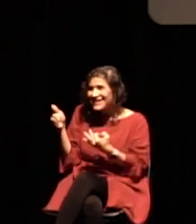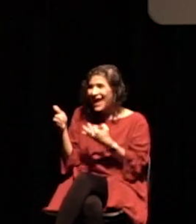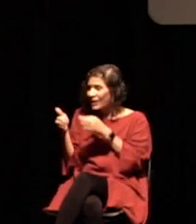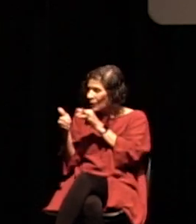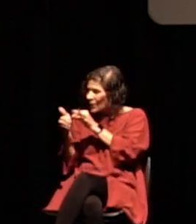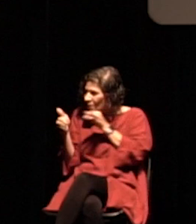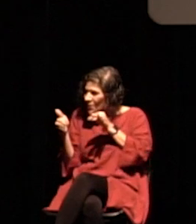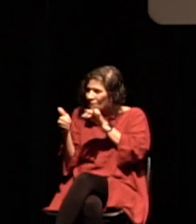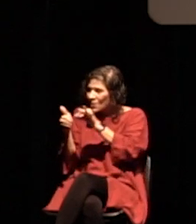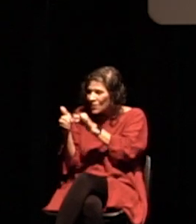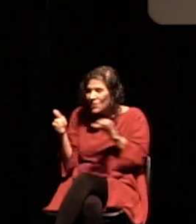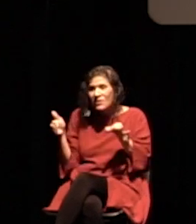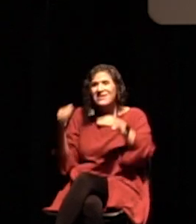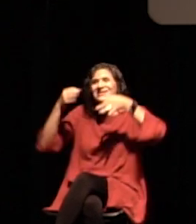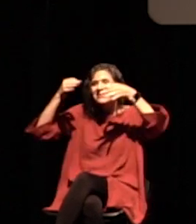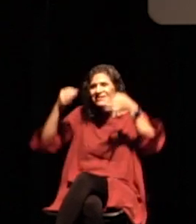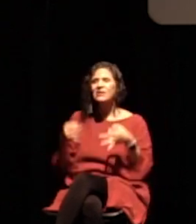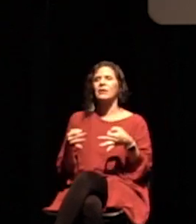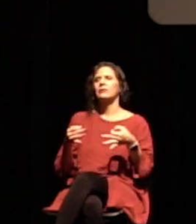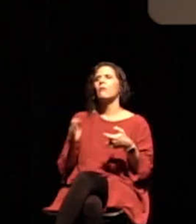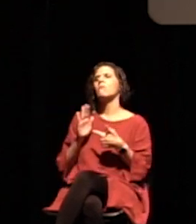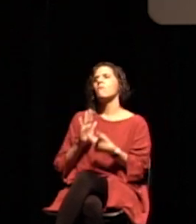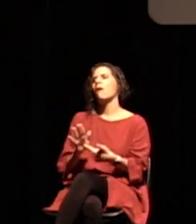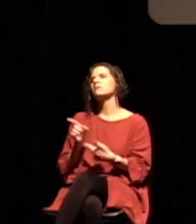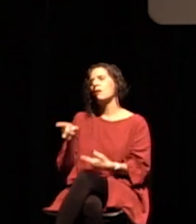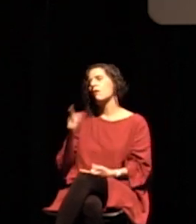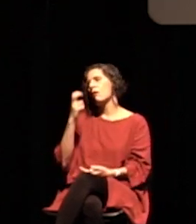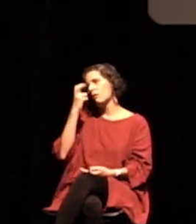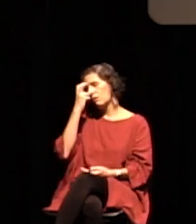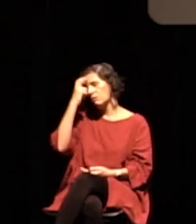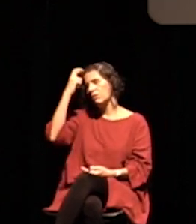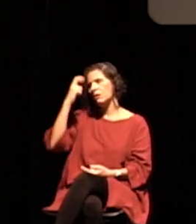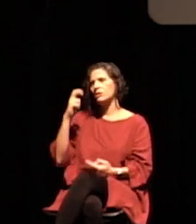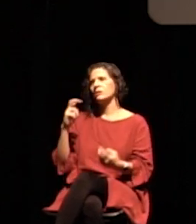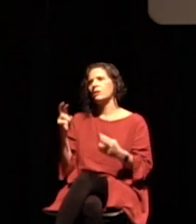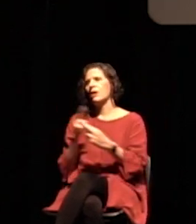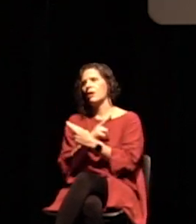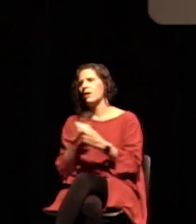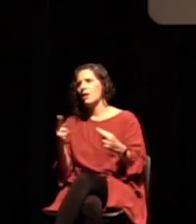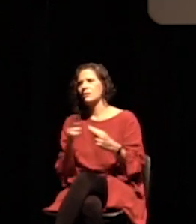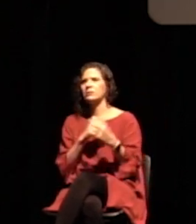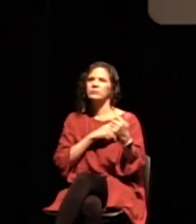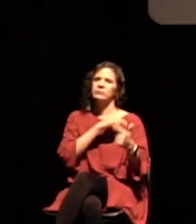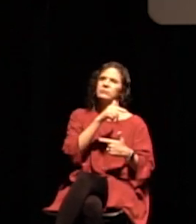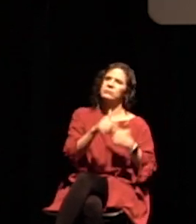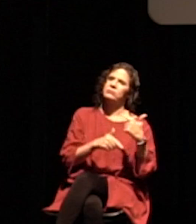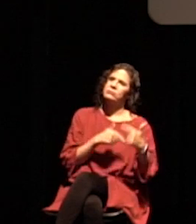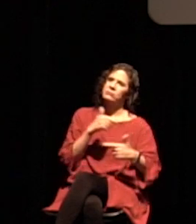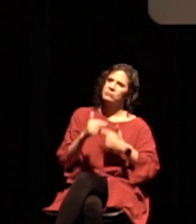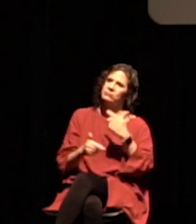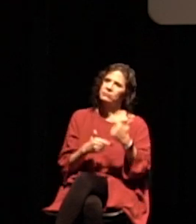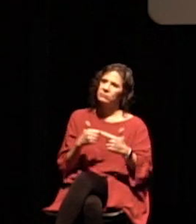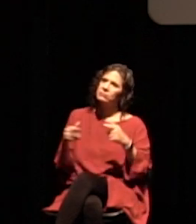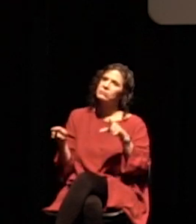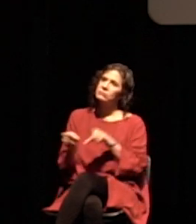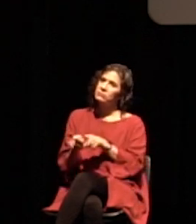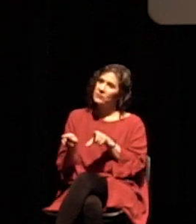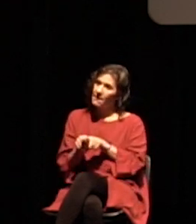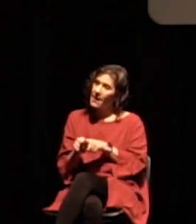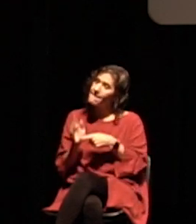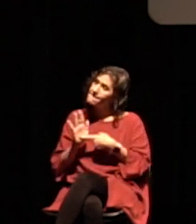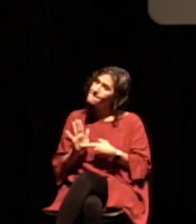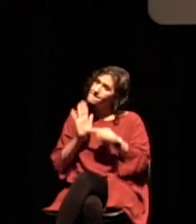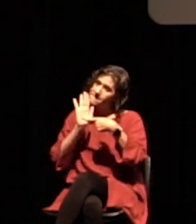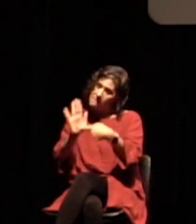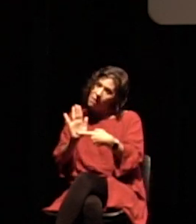isso que prova essa inteligência interrelacional do trabalho. E é isso que